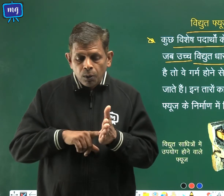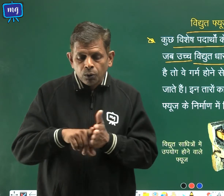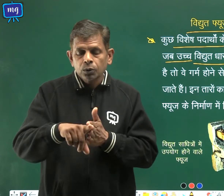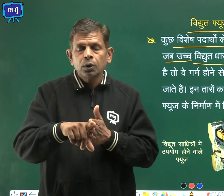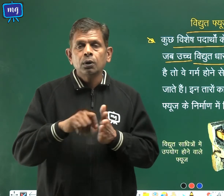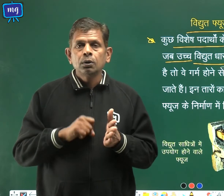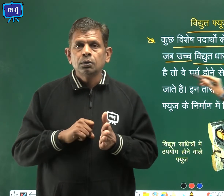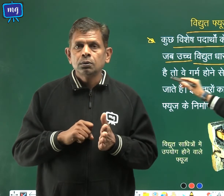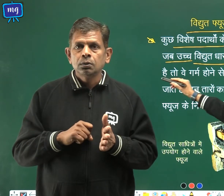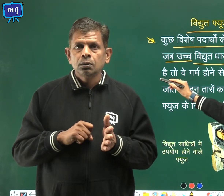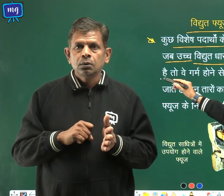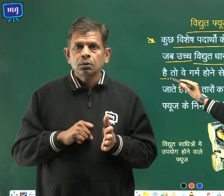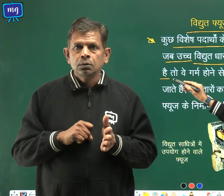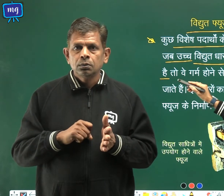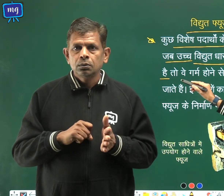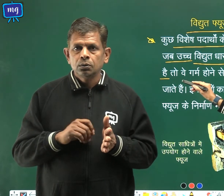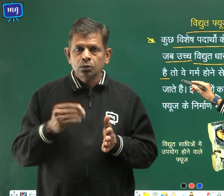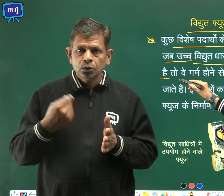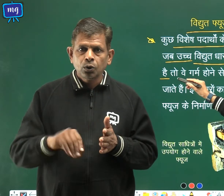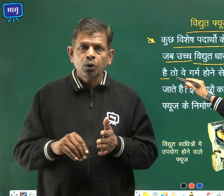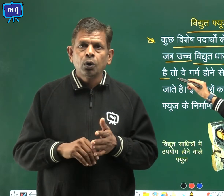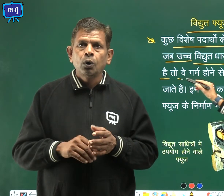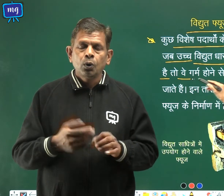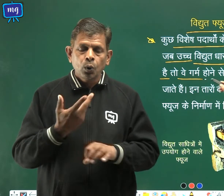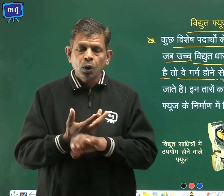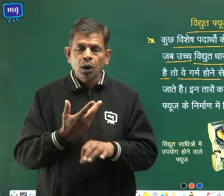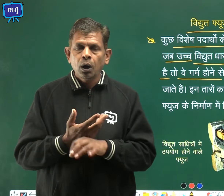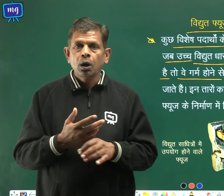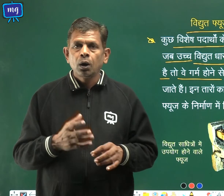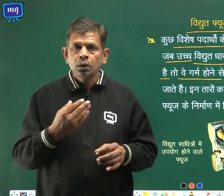प्रवाहित होती है तो वे गर्म होने से